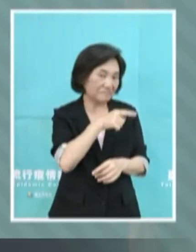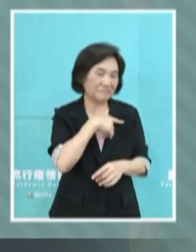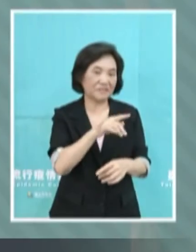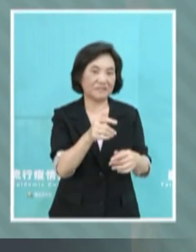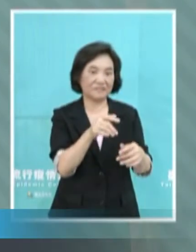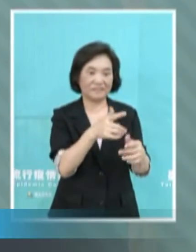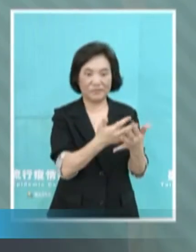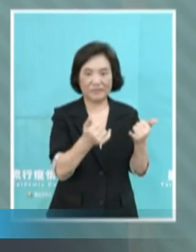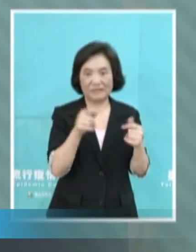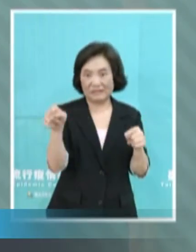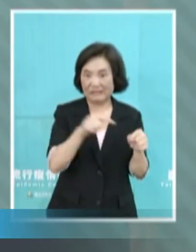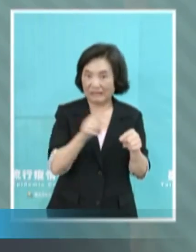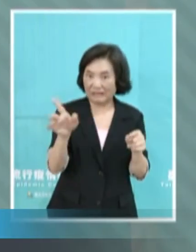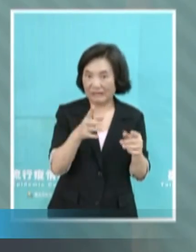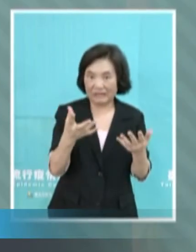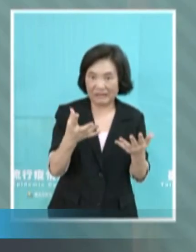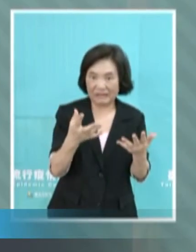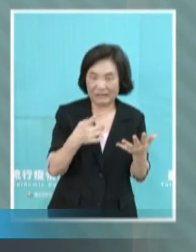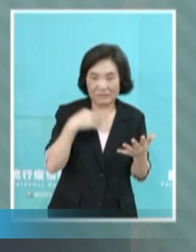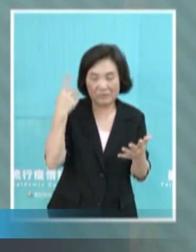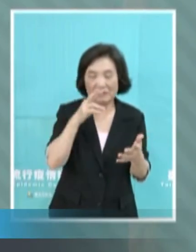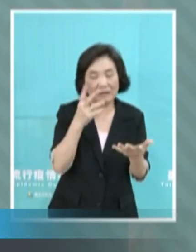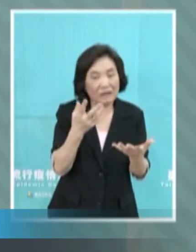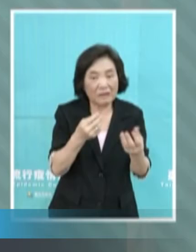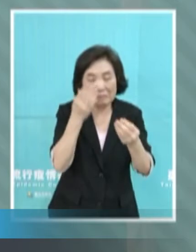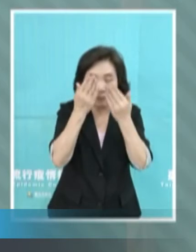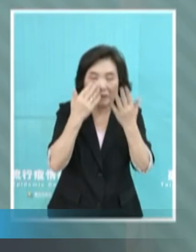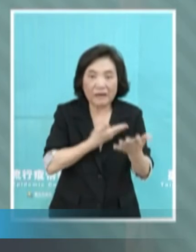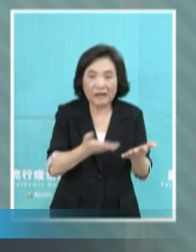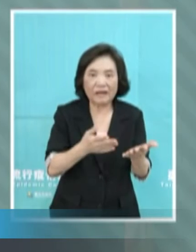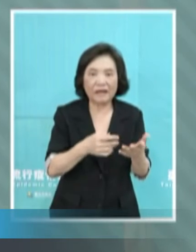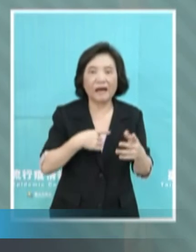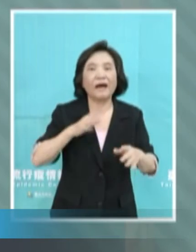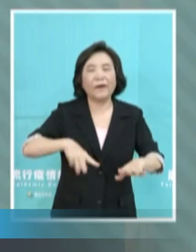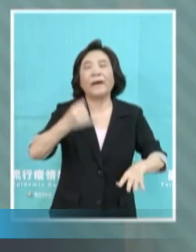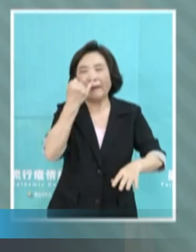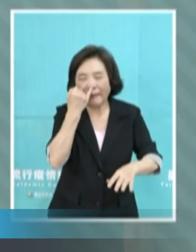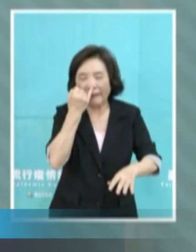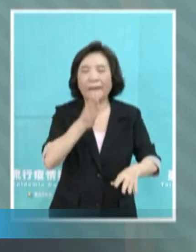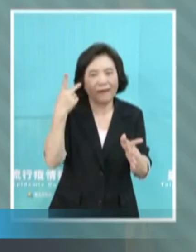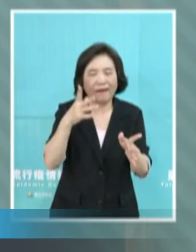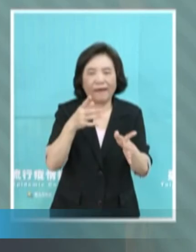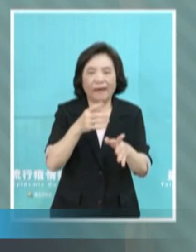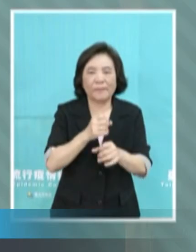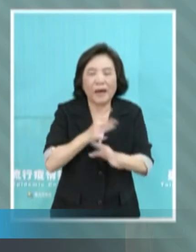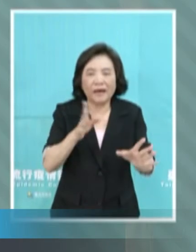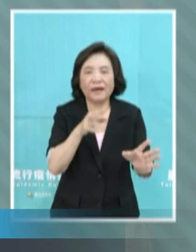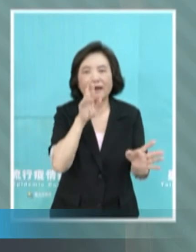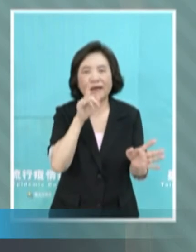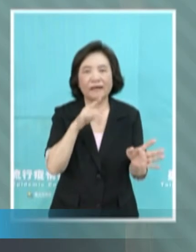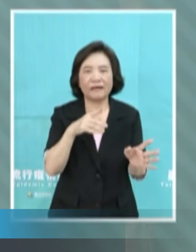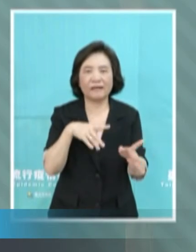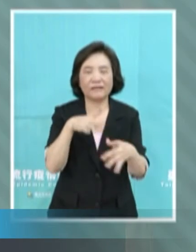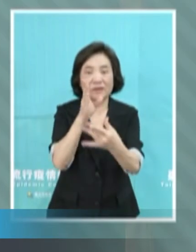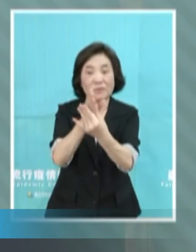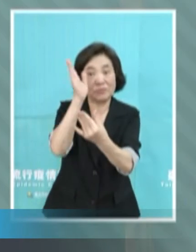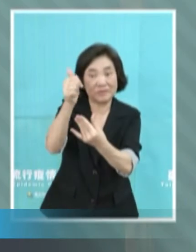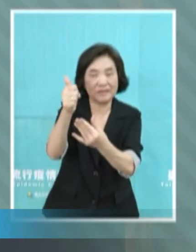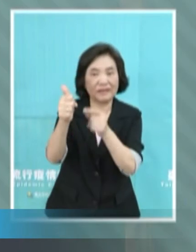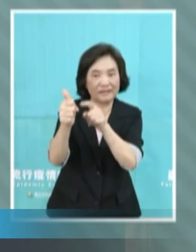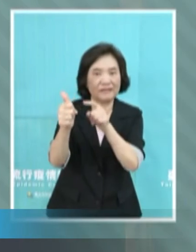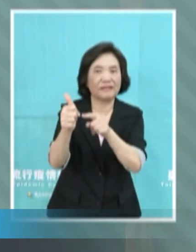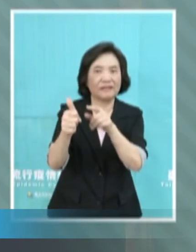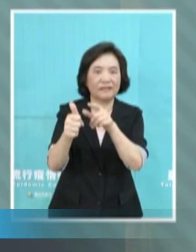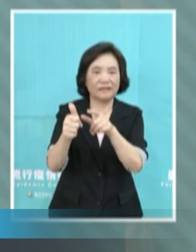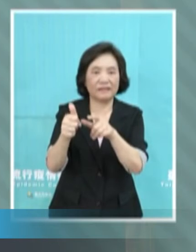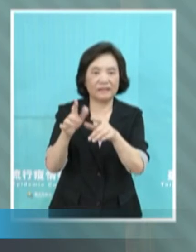这个还是一样，直接认错就好了。我觉得我们在管控上有问题，因为我们一个股长，你知道他要 配